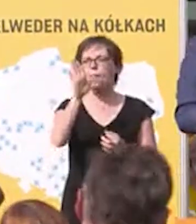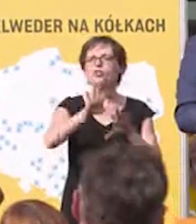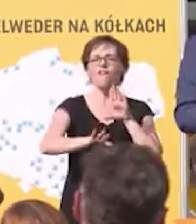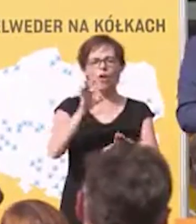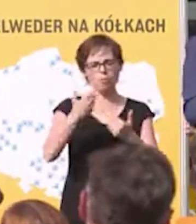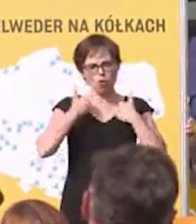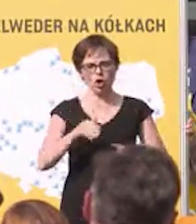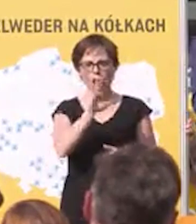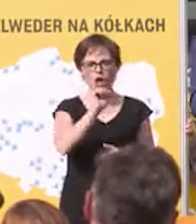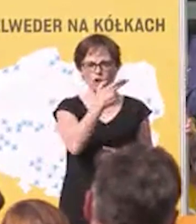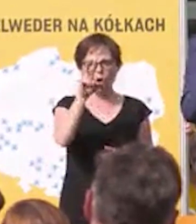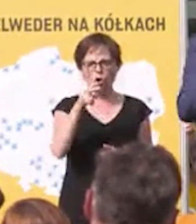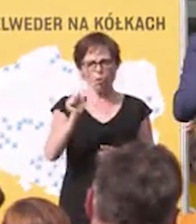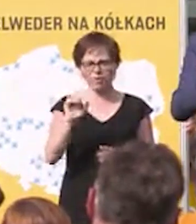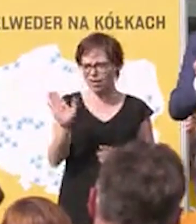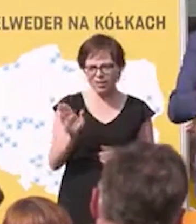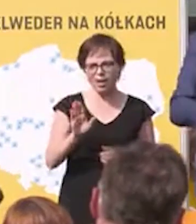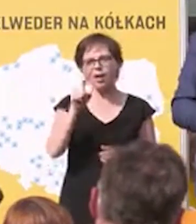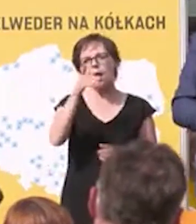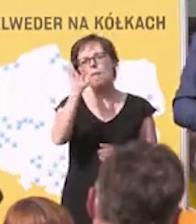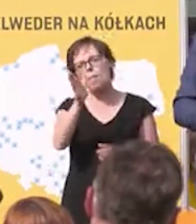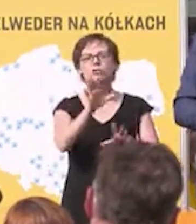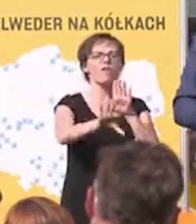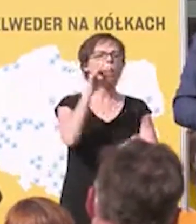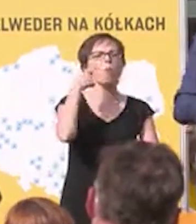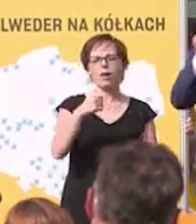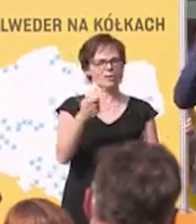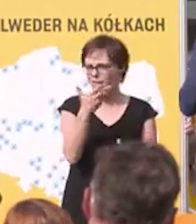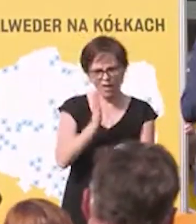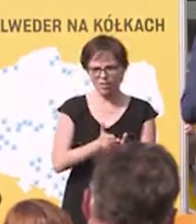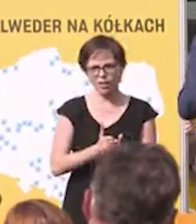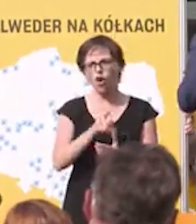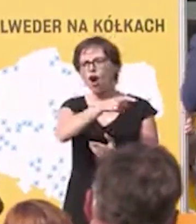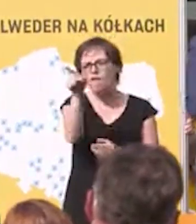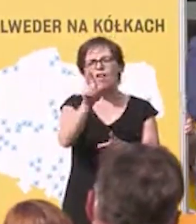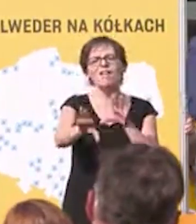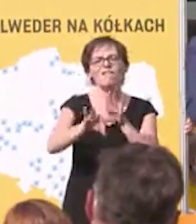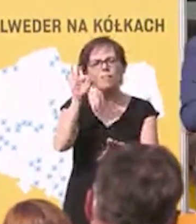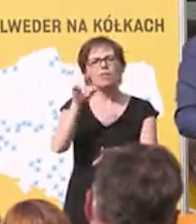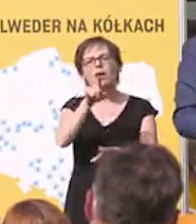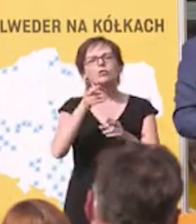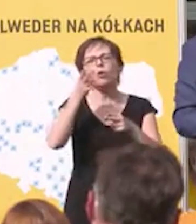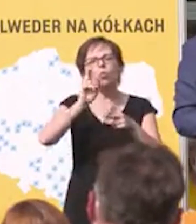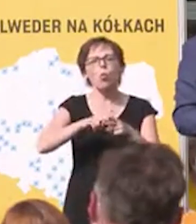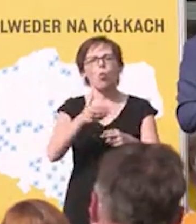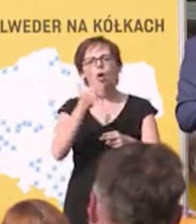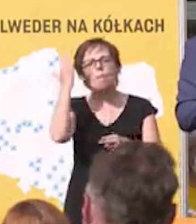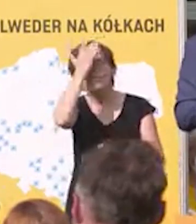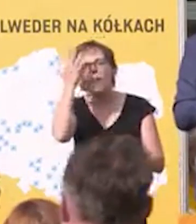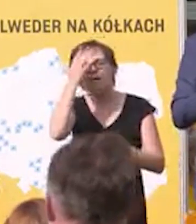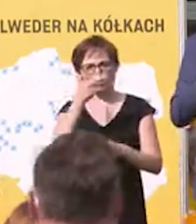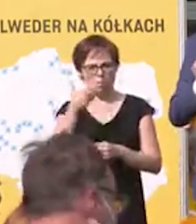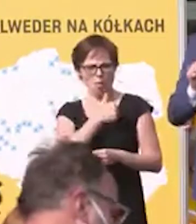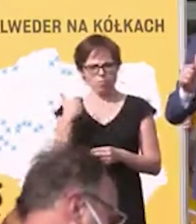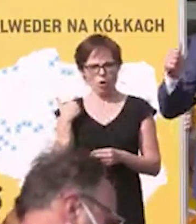Hołowni. Nie będziecie głosować po prostu w wyborach prezydenckich. To jest głosowanie na wizję Polski.